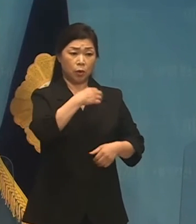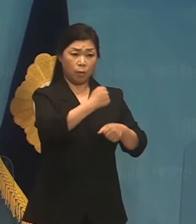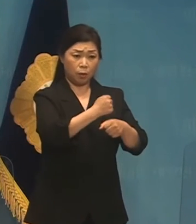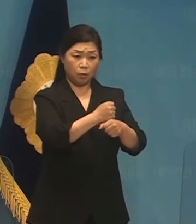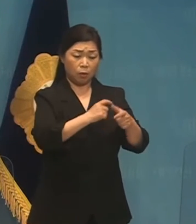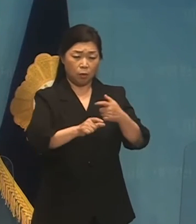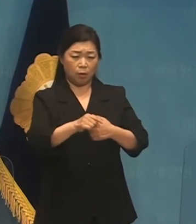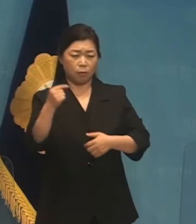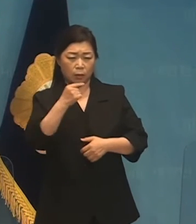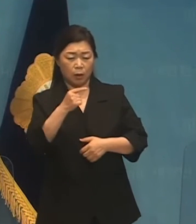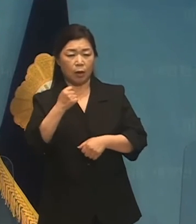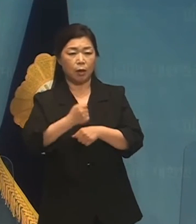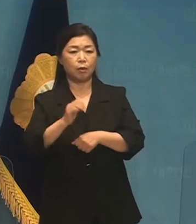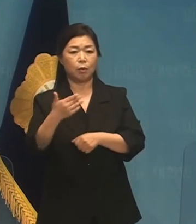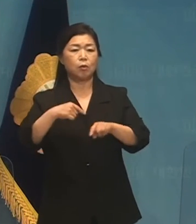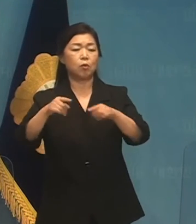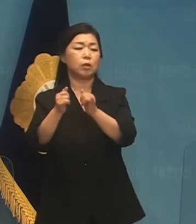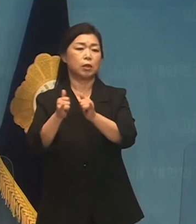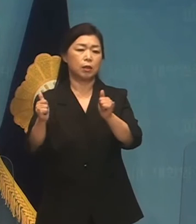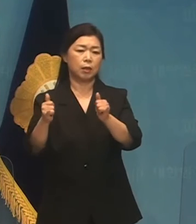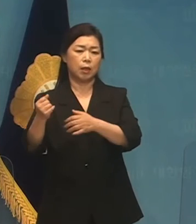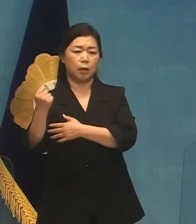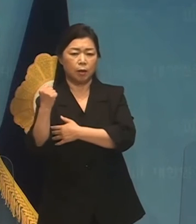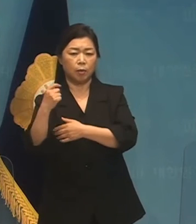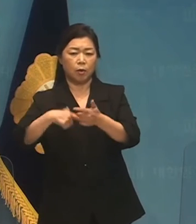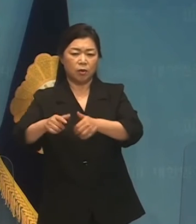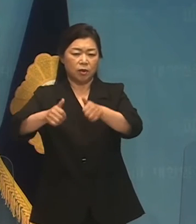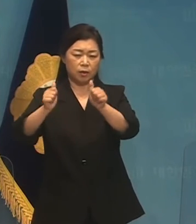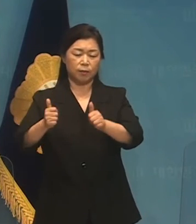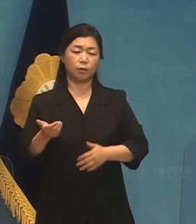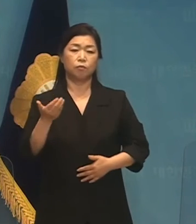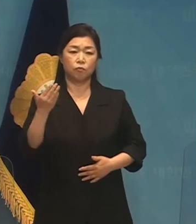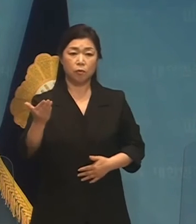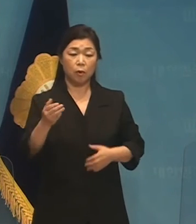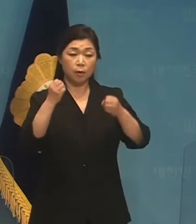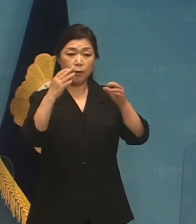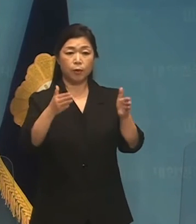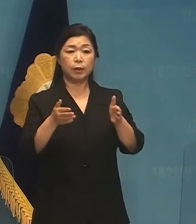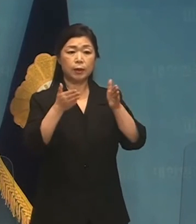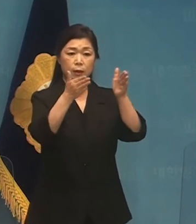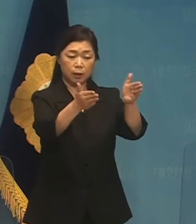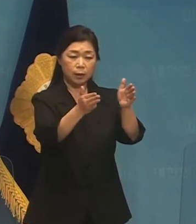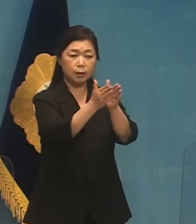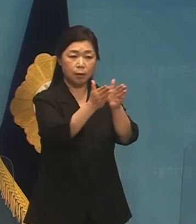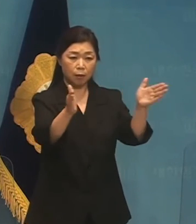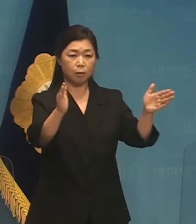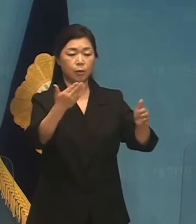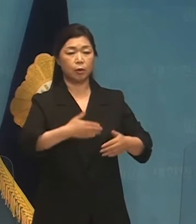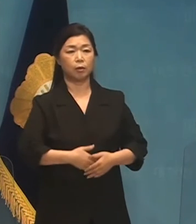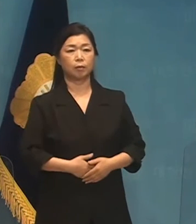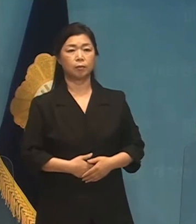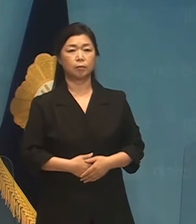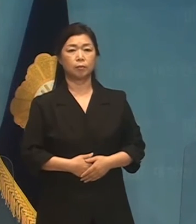만들고 강화해온 정치인과 세력을 제대로 심판하고 새로운 길을 시작해야 합니다.